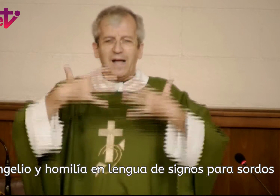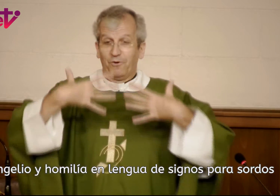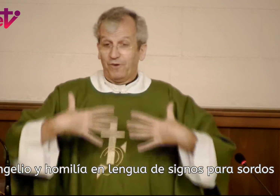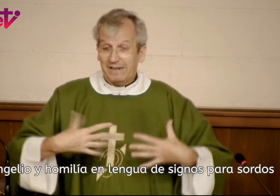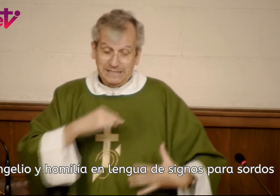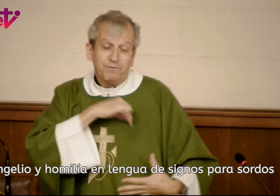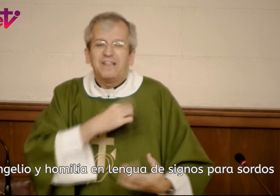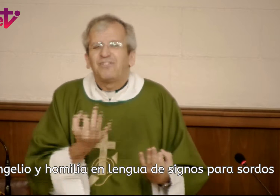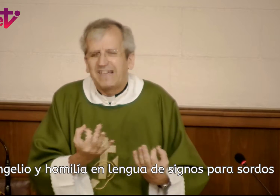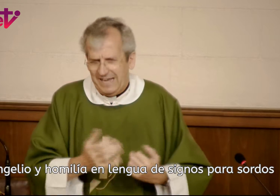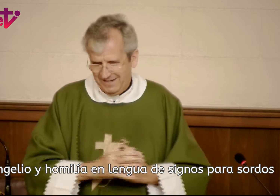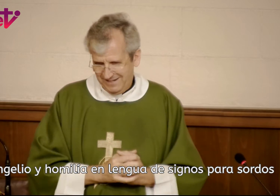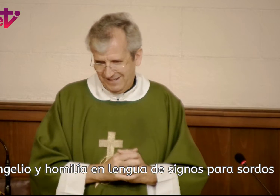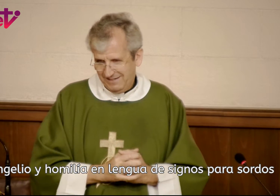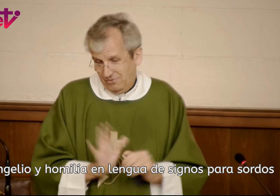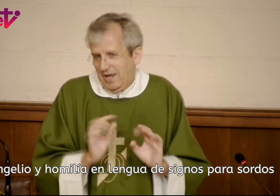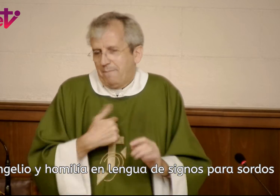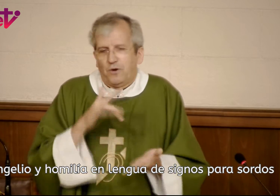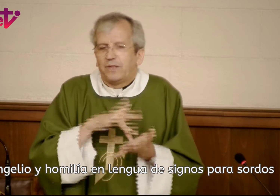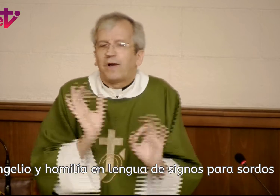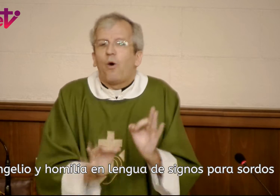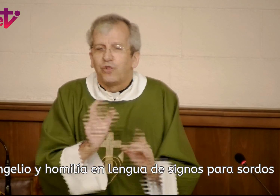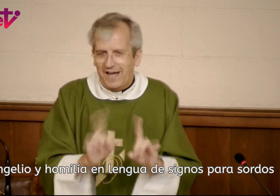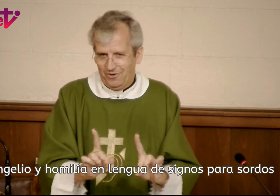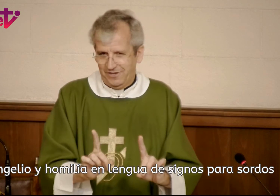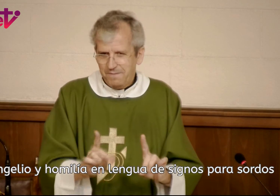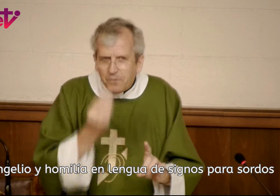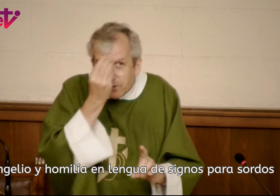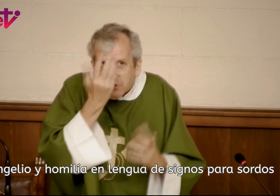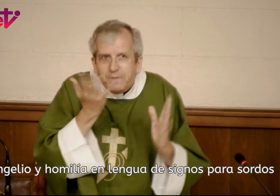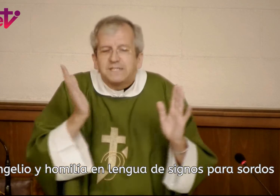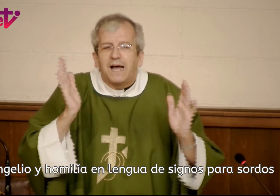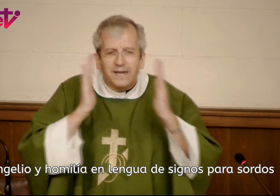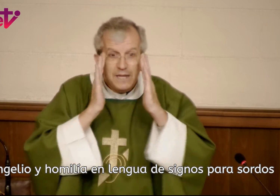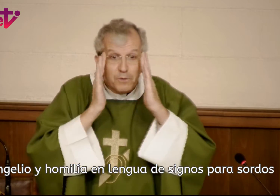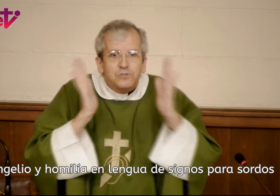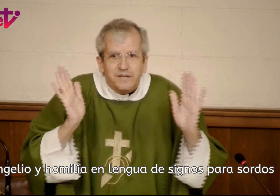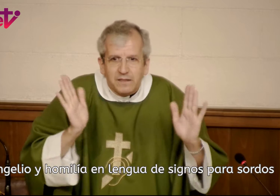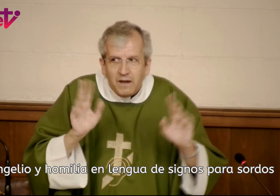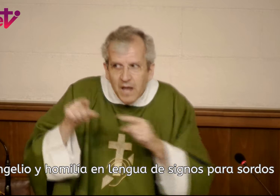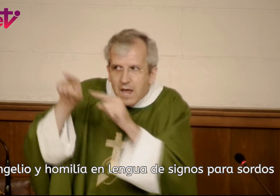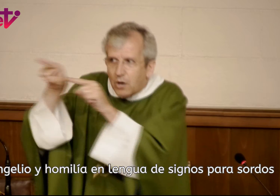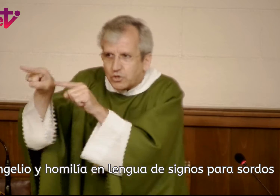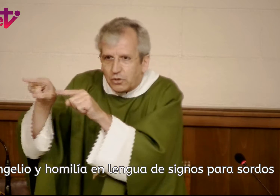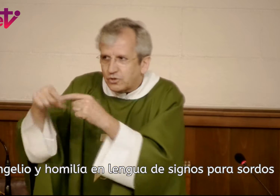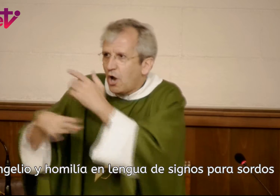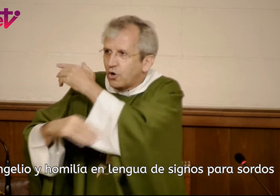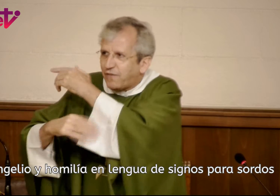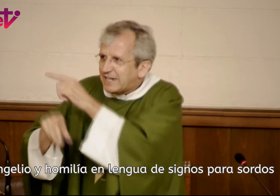por fuera, ¿y por dentro qué? A mí no me toca juzgarlo, pero podemos pensar, decir, los otros, los